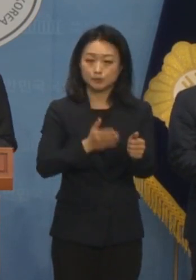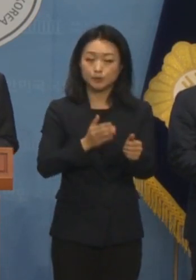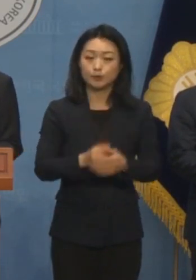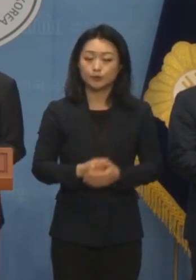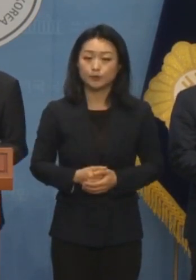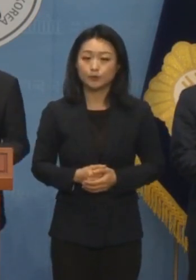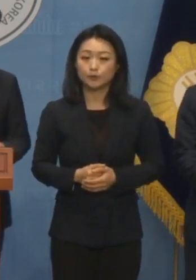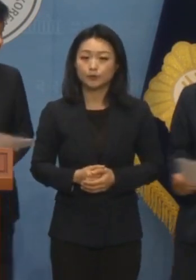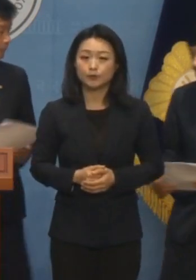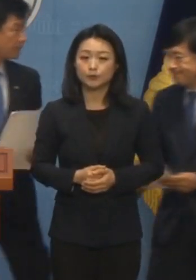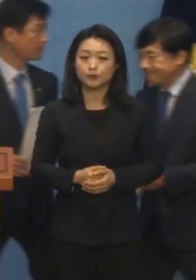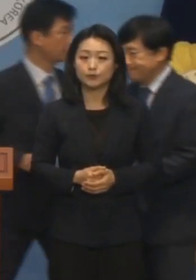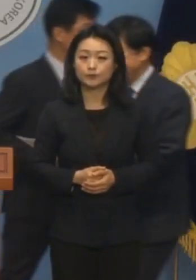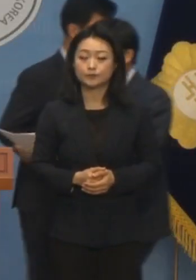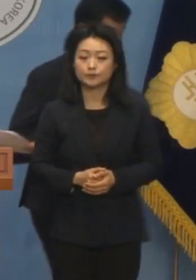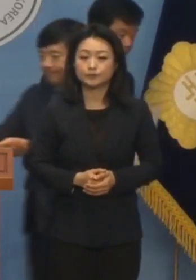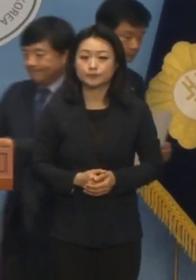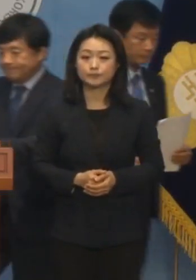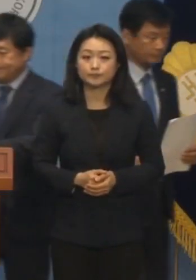것입니다.